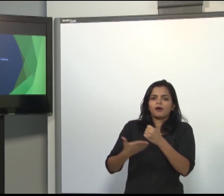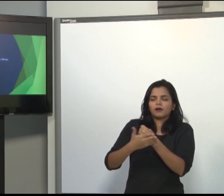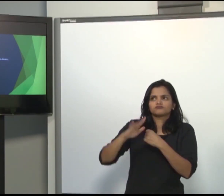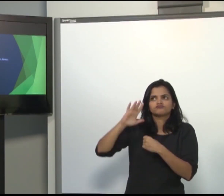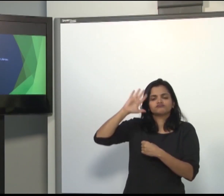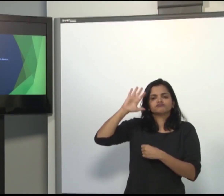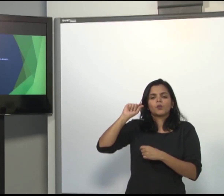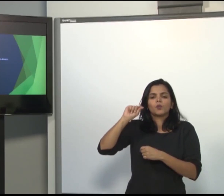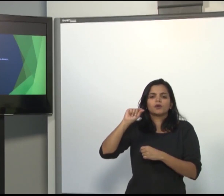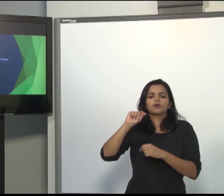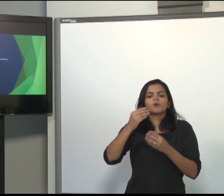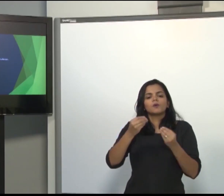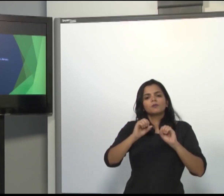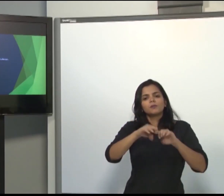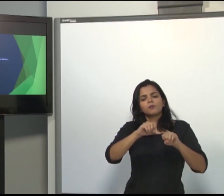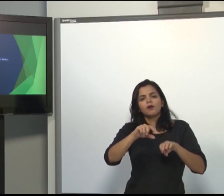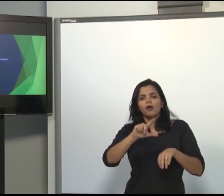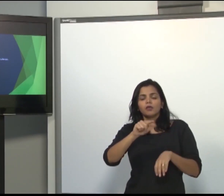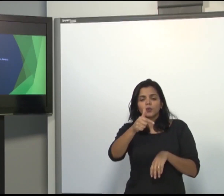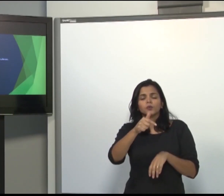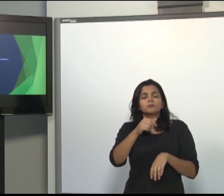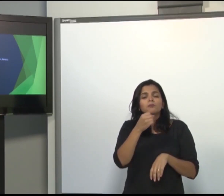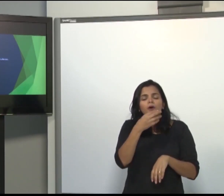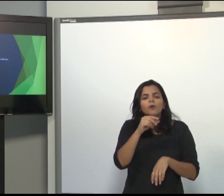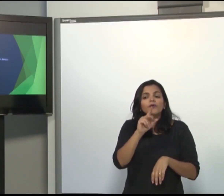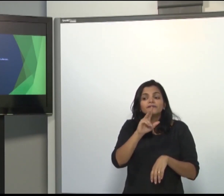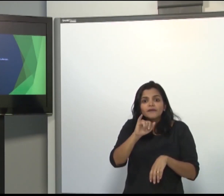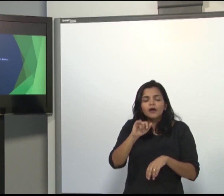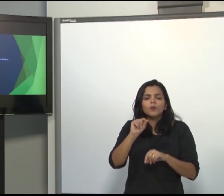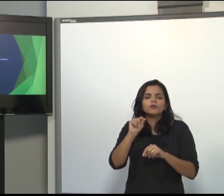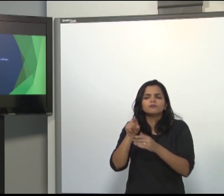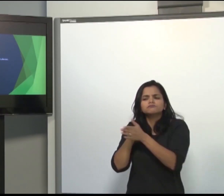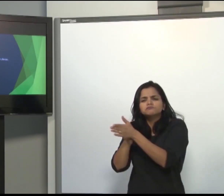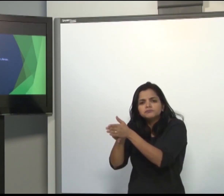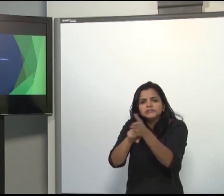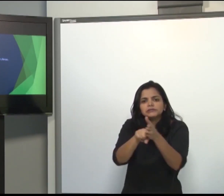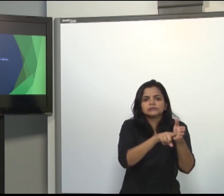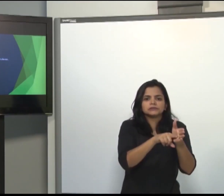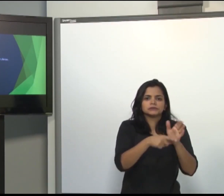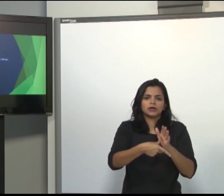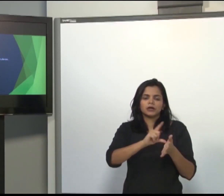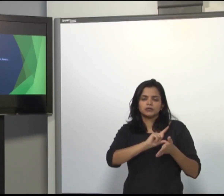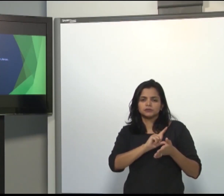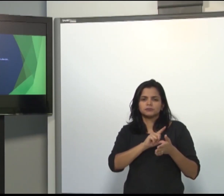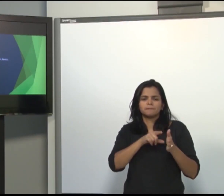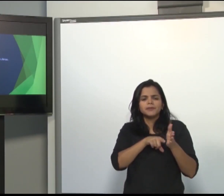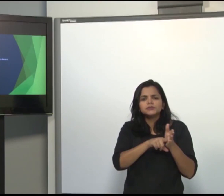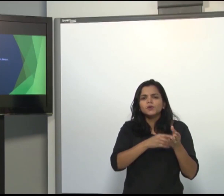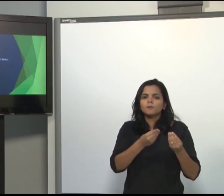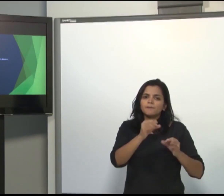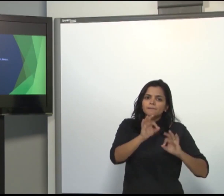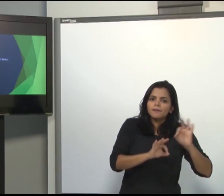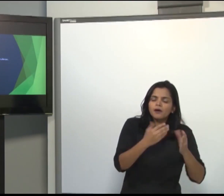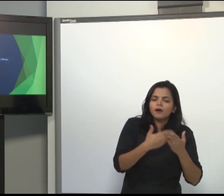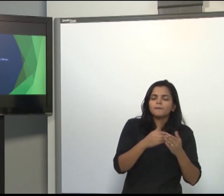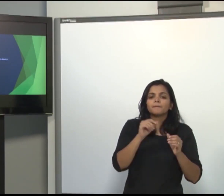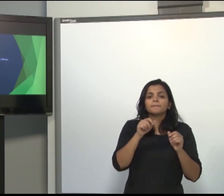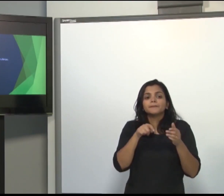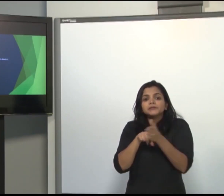também teorias que embasam esse processo de ensino. É necessário que haja pesquisas anteriores